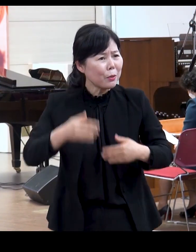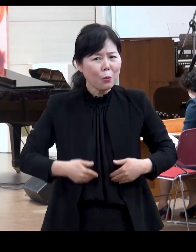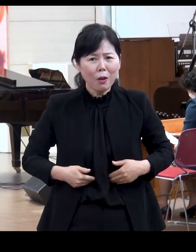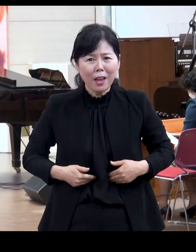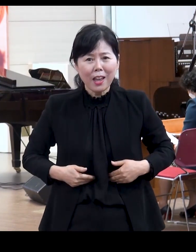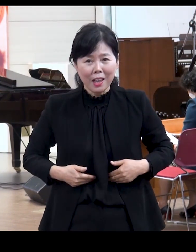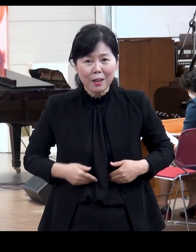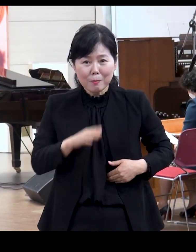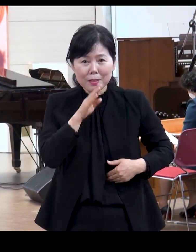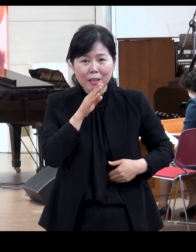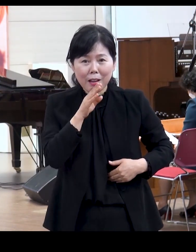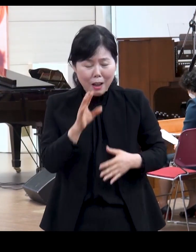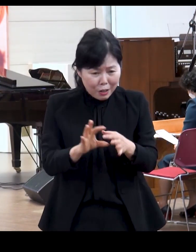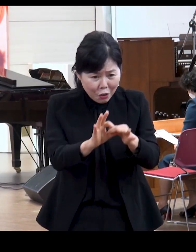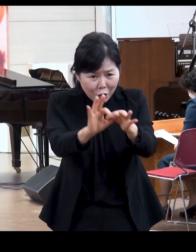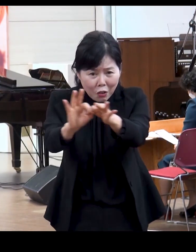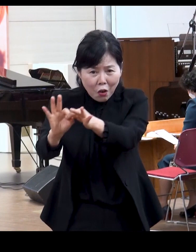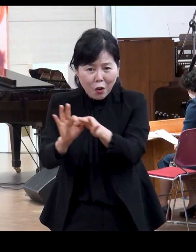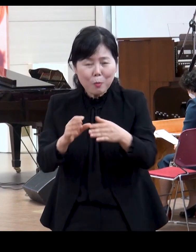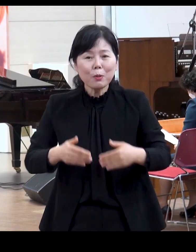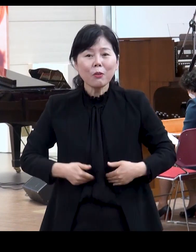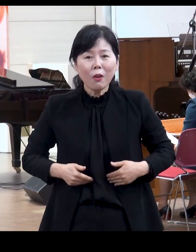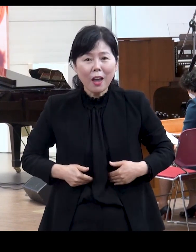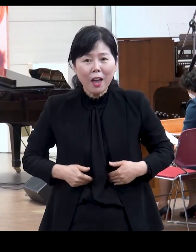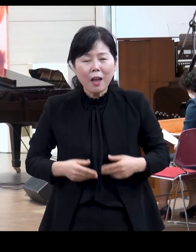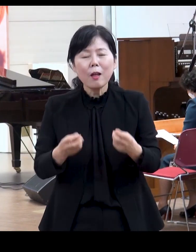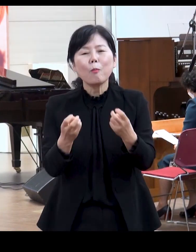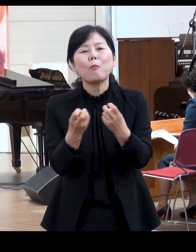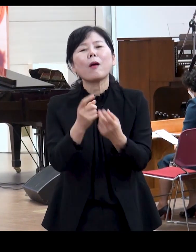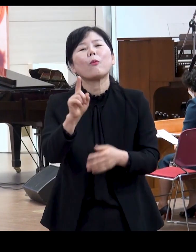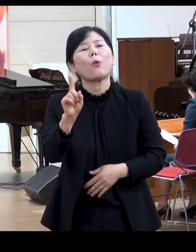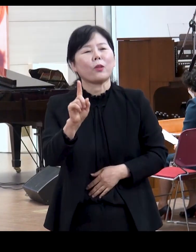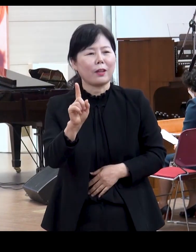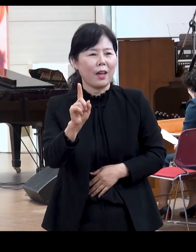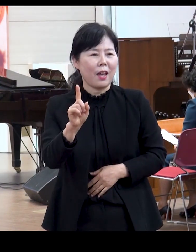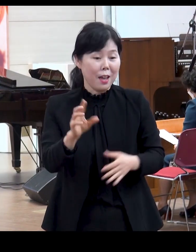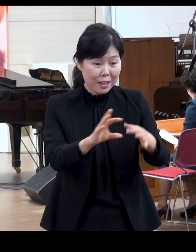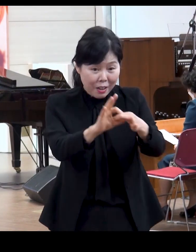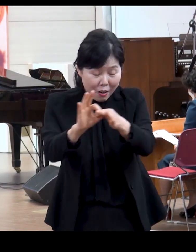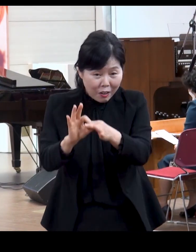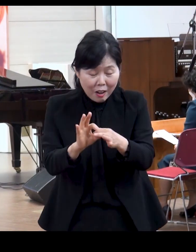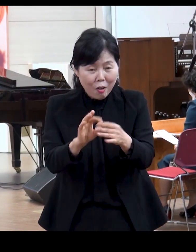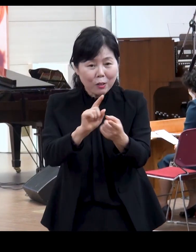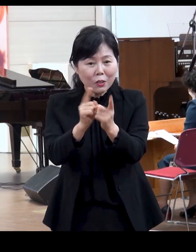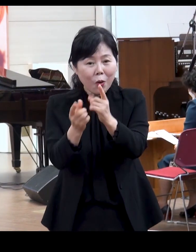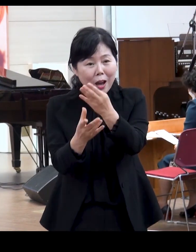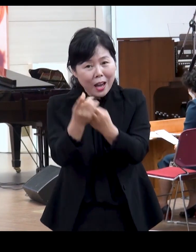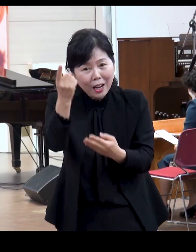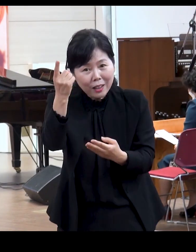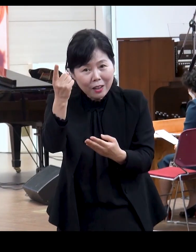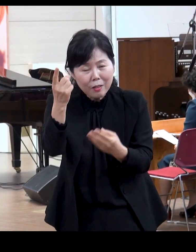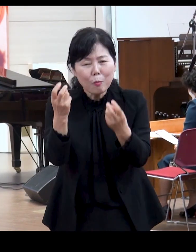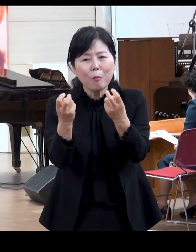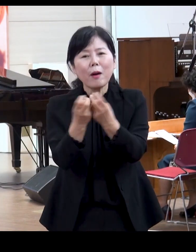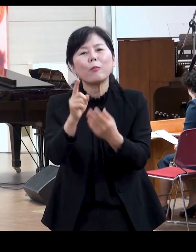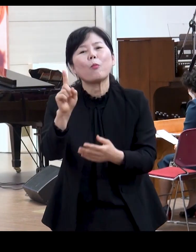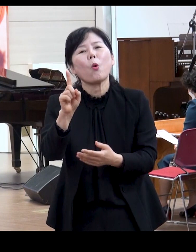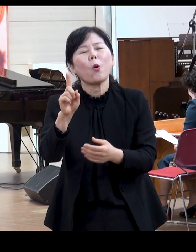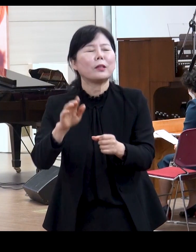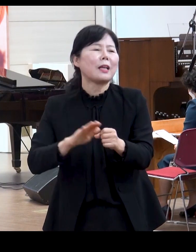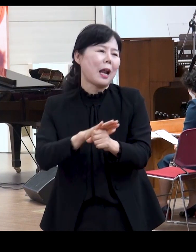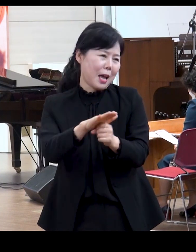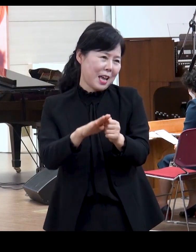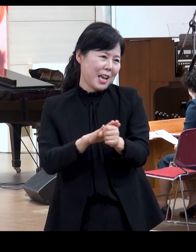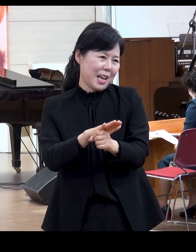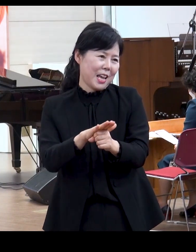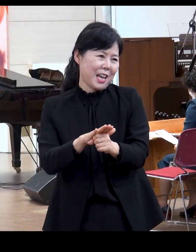것들이 하나로 연결되는 게 너무 중요합니다. 바로 그래서 이 서로 다른 지체가 하나가 되는 바로 그것이 뭐냐?